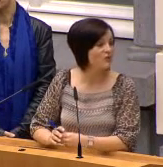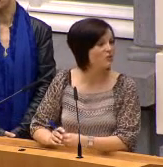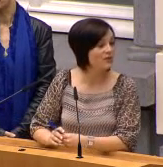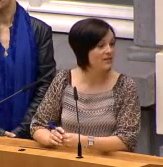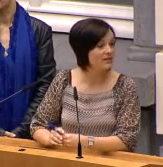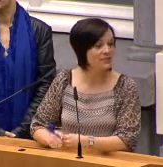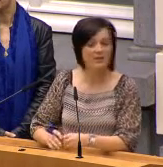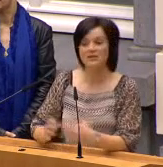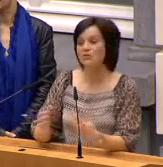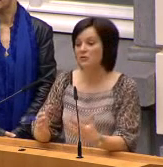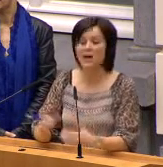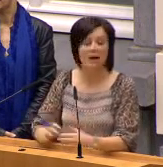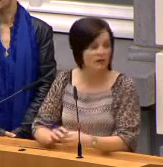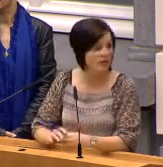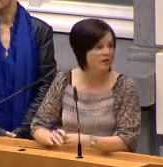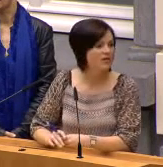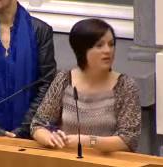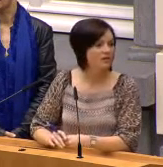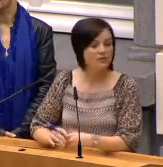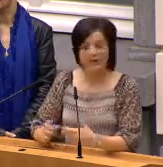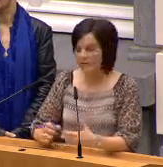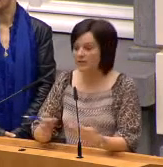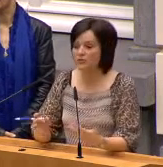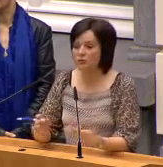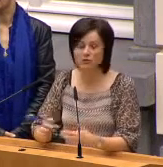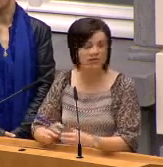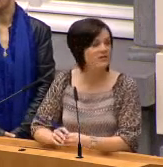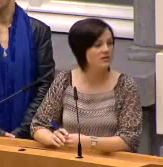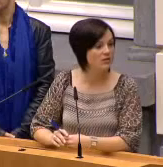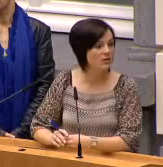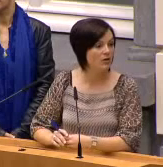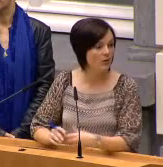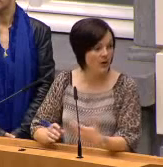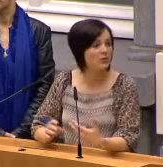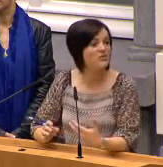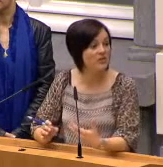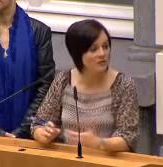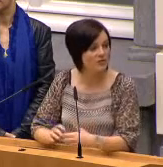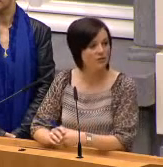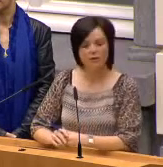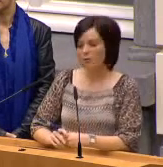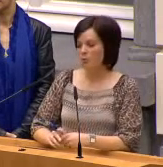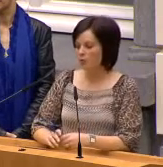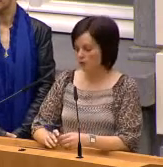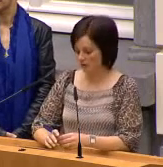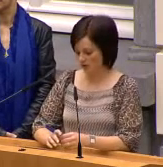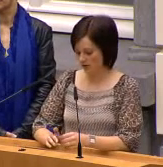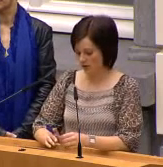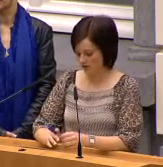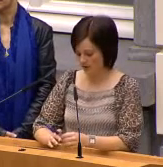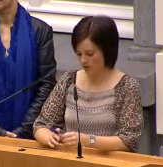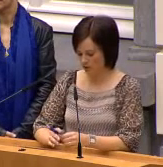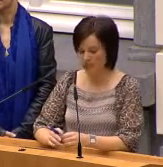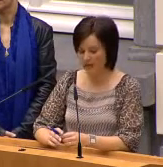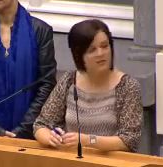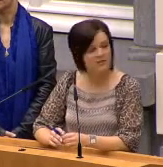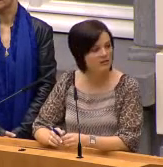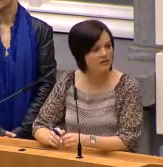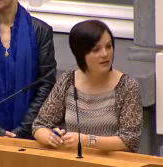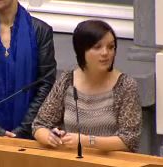actualiteit, maar er zijn zoveel andere vlakken en dossiers waar we hetzelfde moeten bewerkstelligen. En we